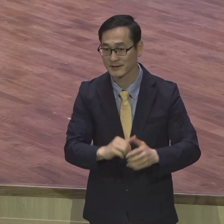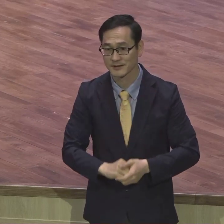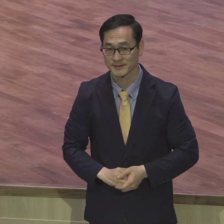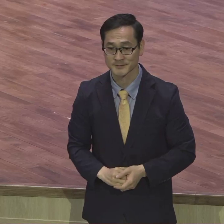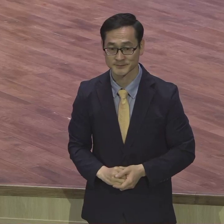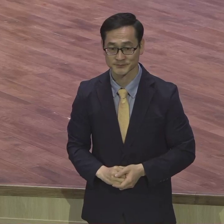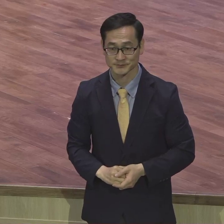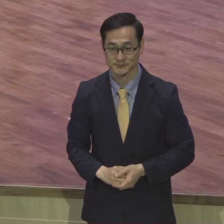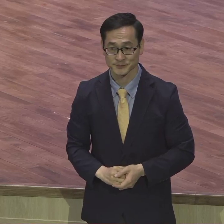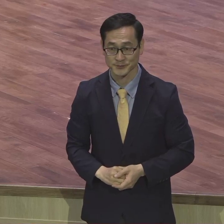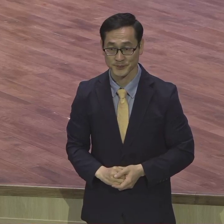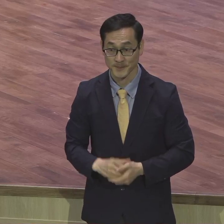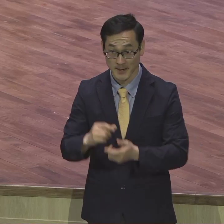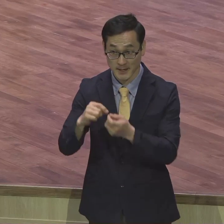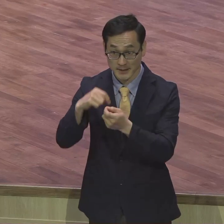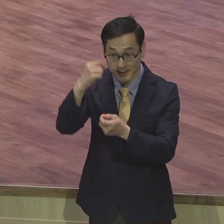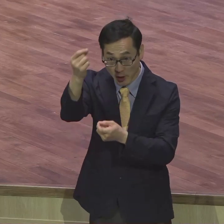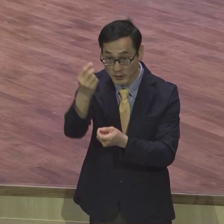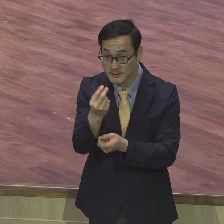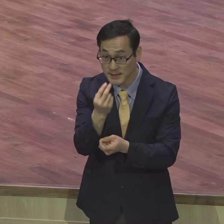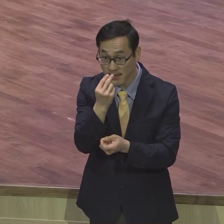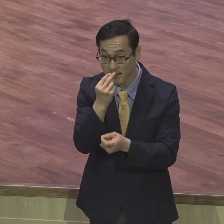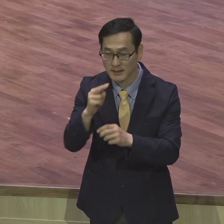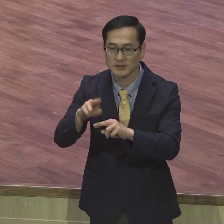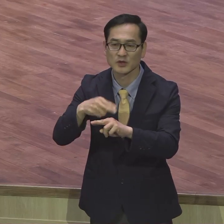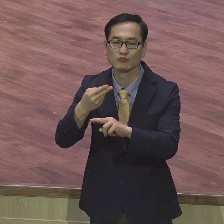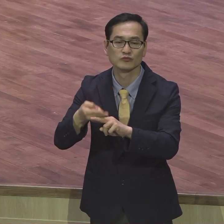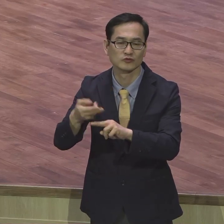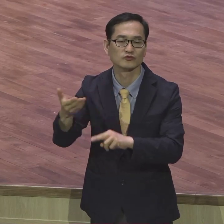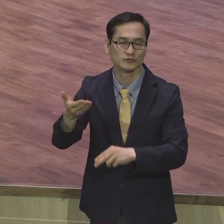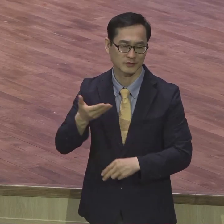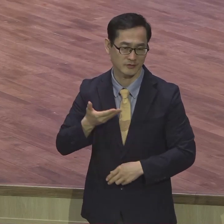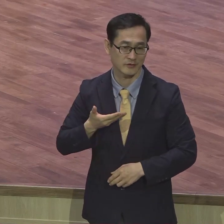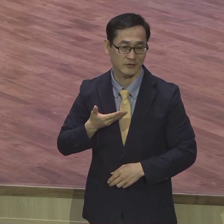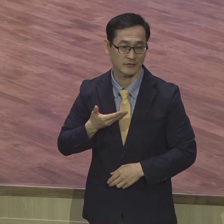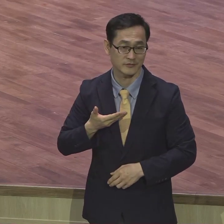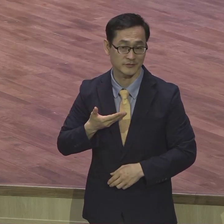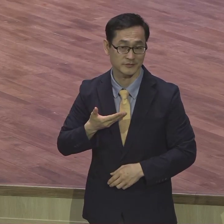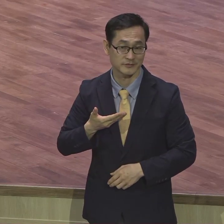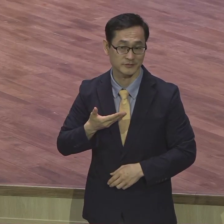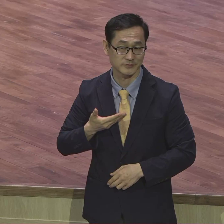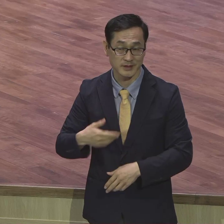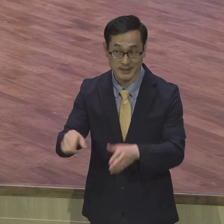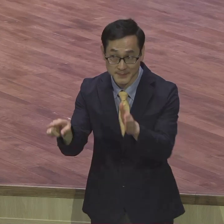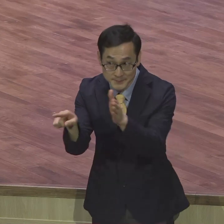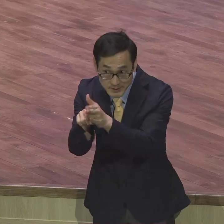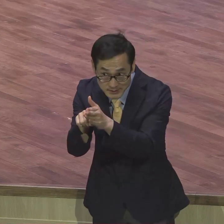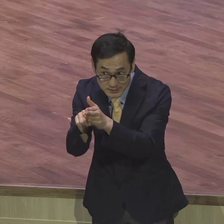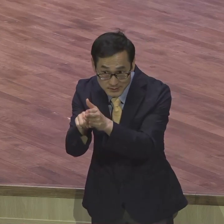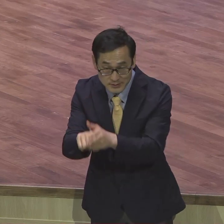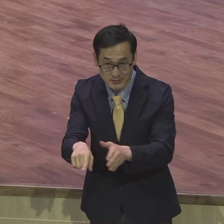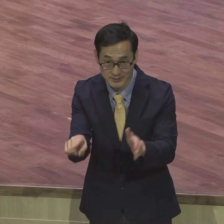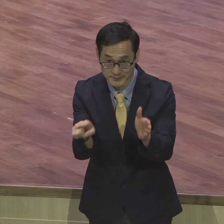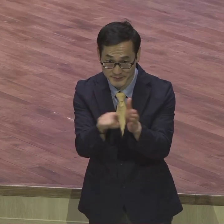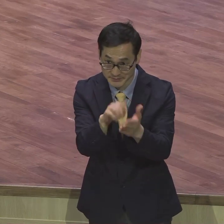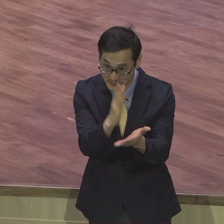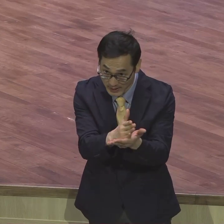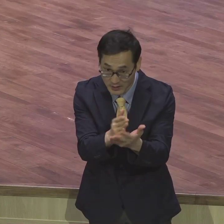영생을 선물로 그냥 믿기만 하면 영생을 얻는다. 믿느냐 안 믿느냐가 중요합니다.